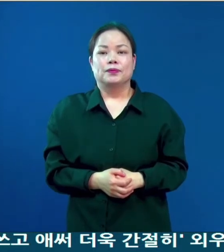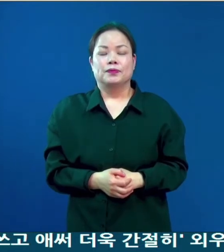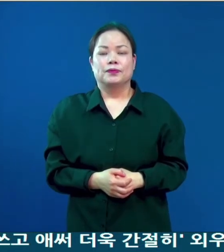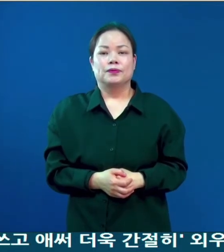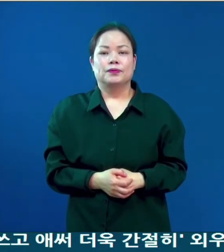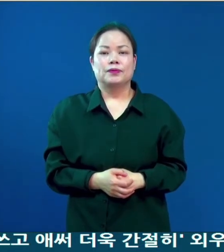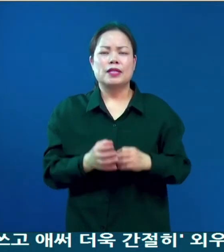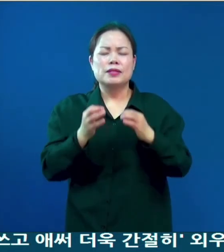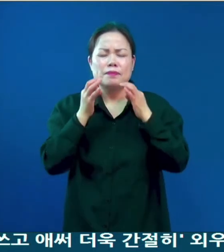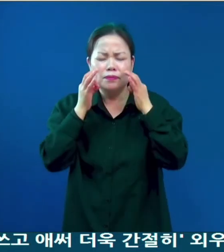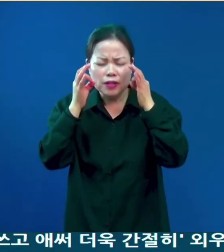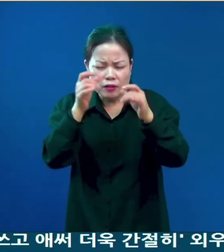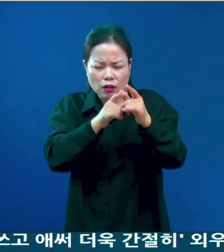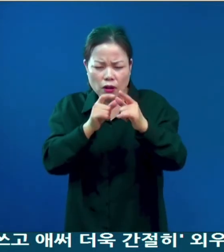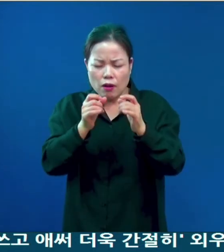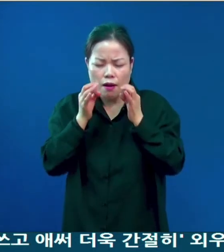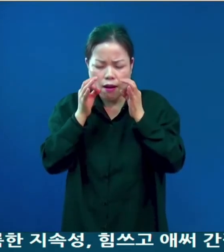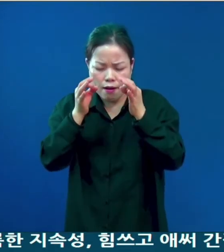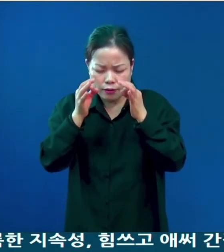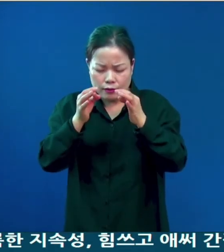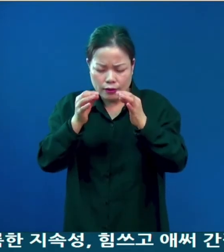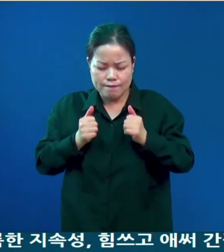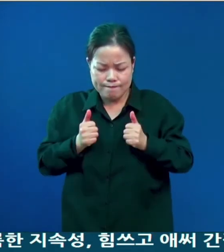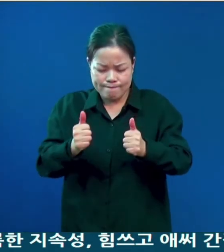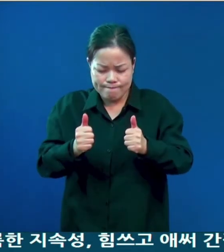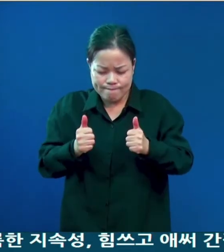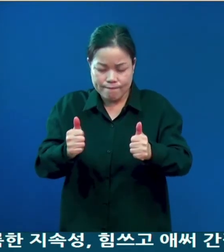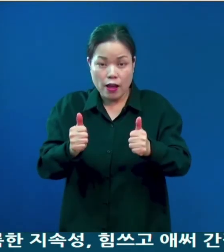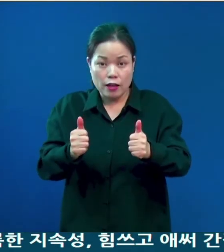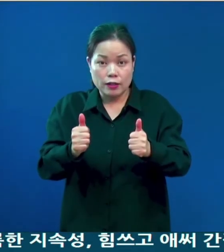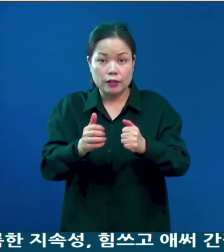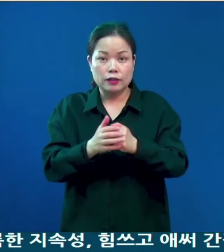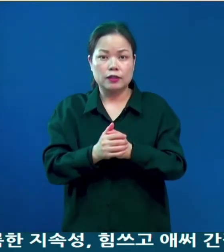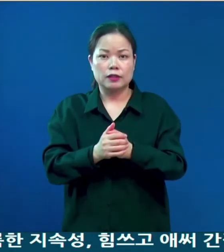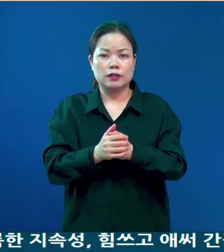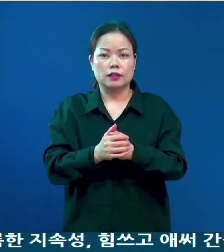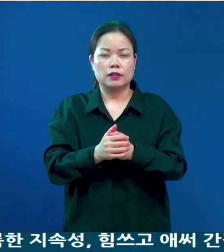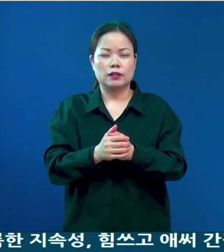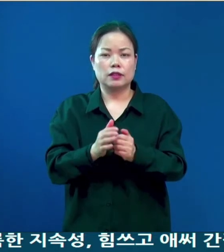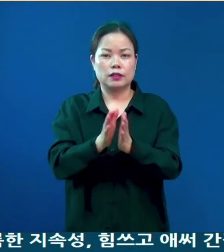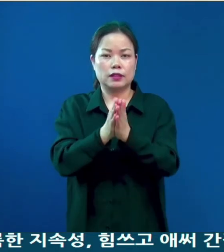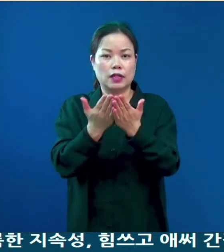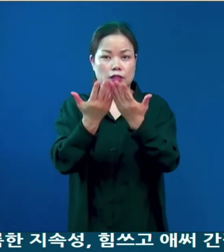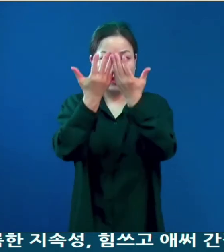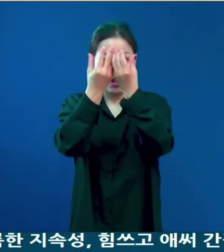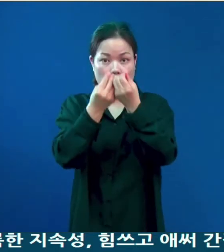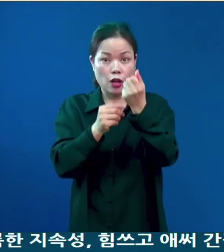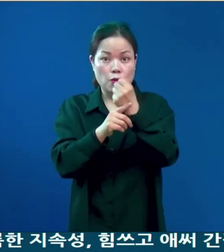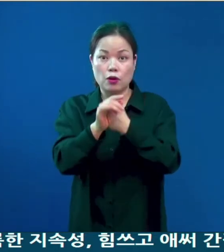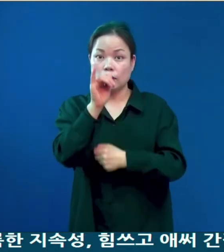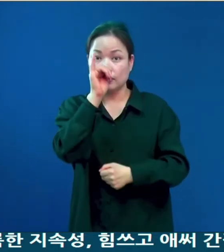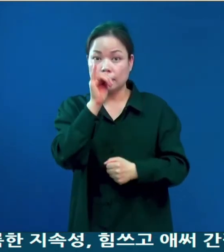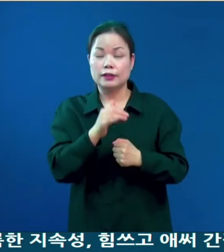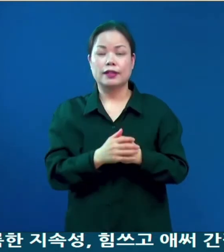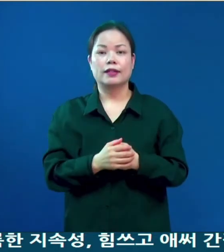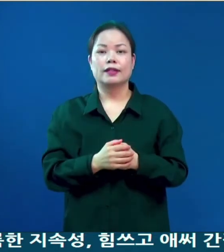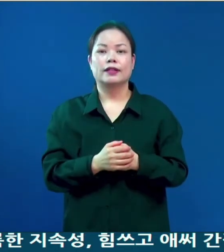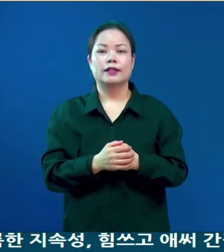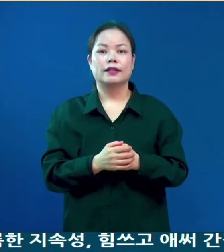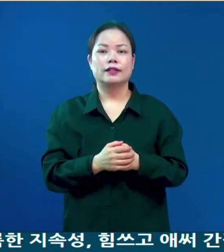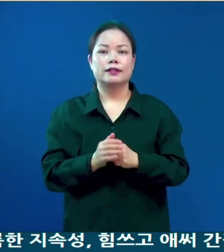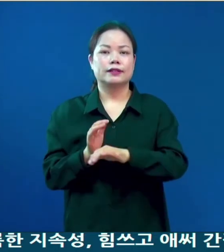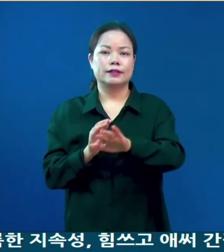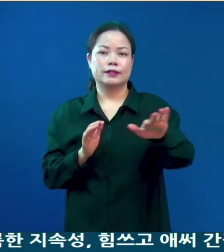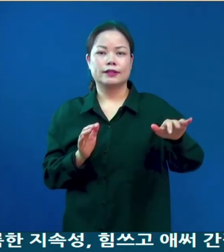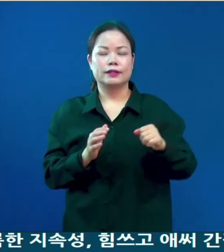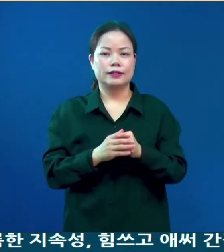저는 이 힘쓰고 애써 더욱 간절히를 묵상하면서 예전에 책에서 본 한 예화가 이제 있었는데,